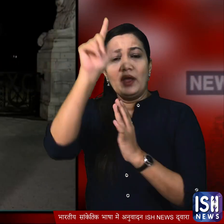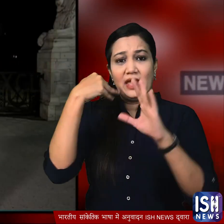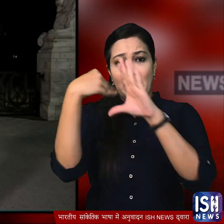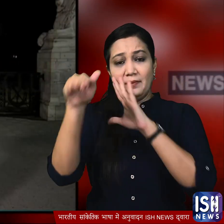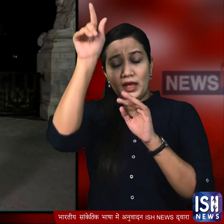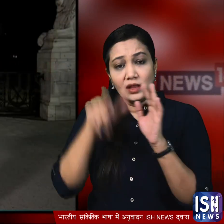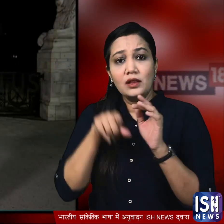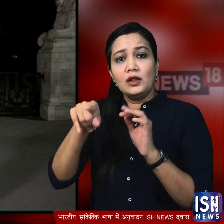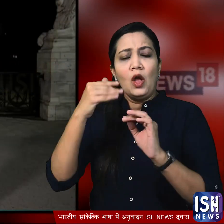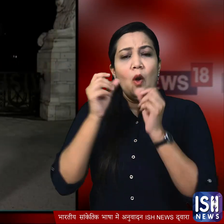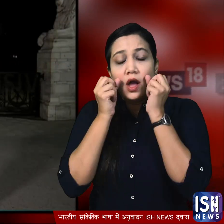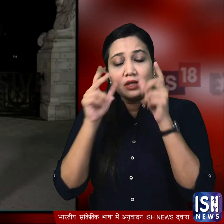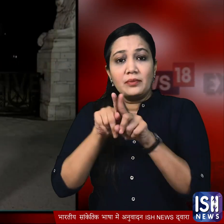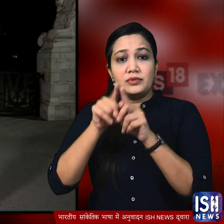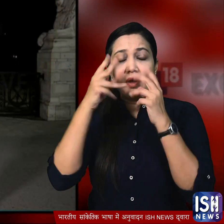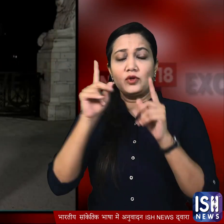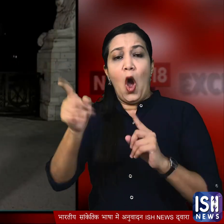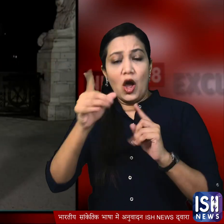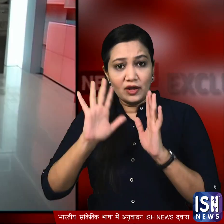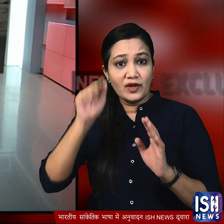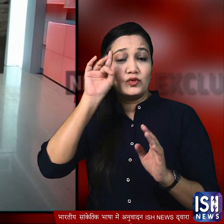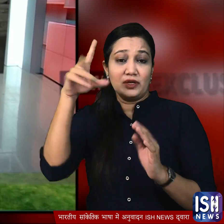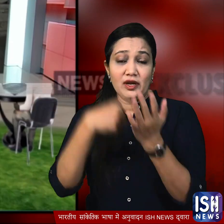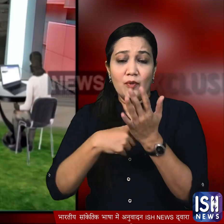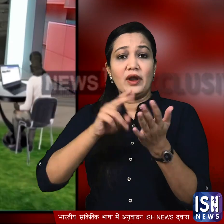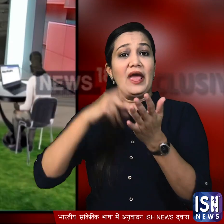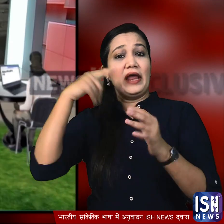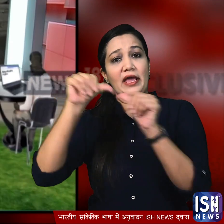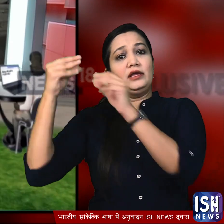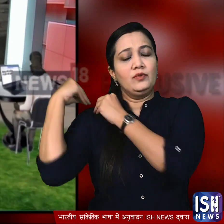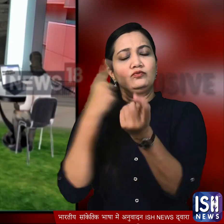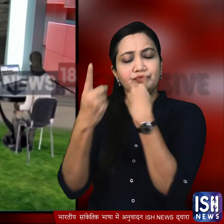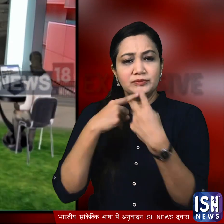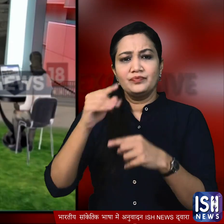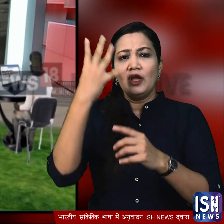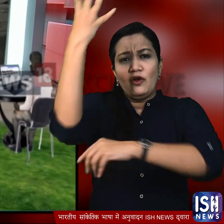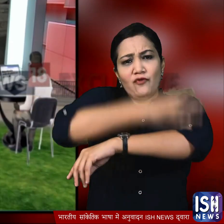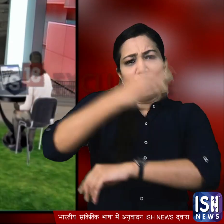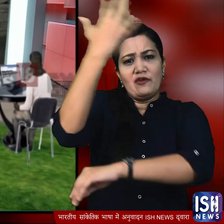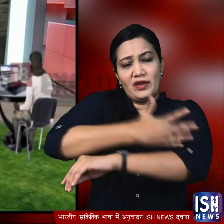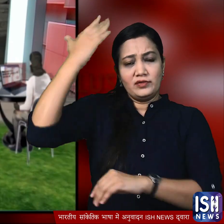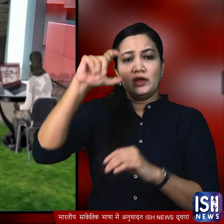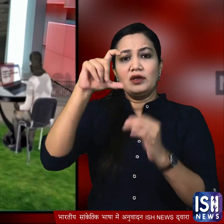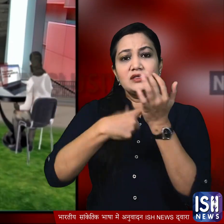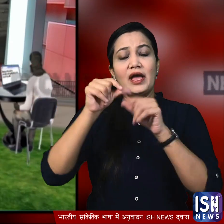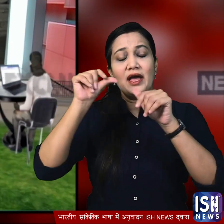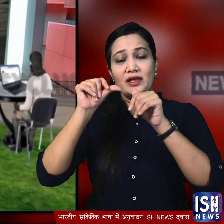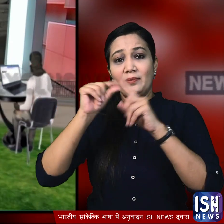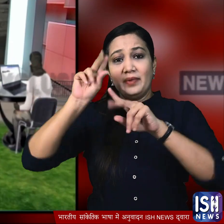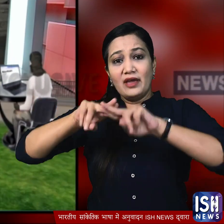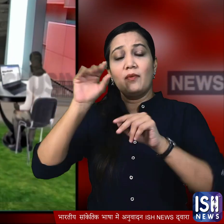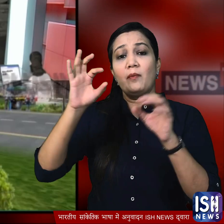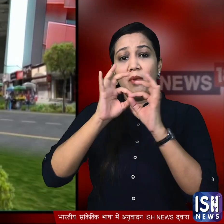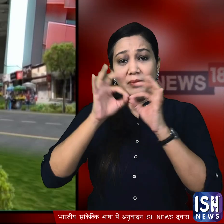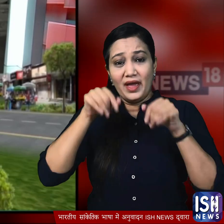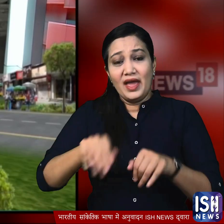की जांच एनआईए के हवाले कर दी गई। न्यूज़ 18 के नीतीश कुमार की रिपोर्ट है कि यह ईमेल 4-5 दिन पहले सीआरपीएफ के मुंबई हेडक्वार्टर को भेजा गया